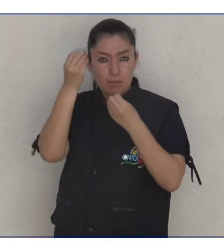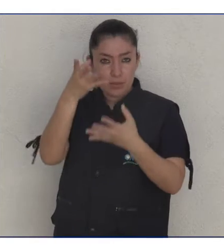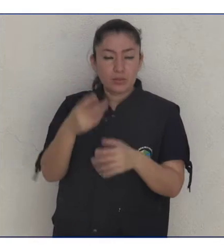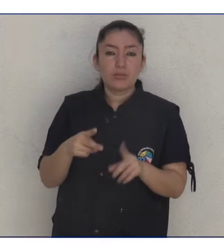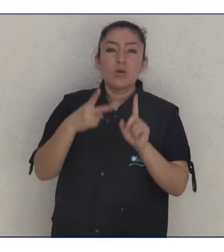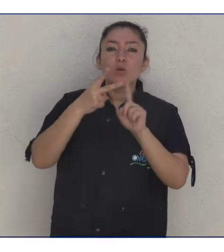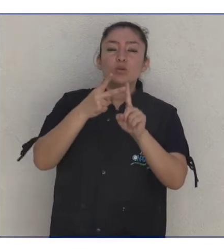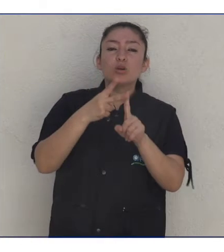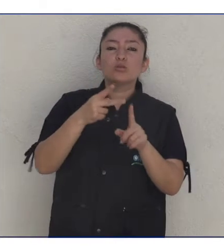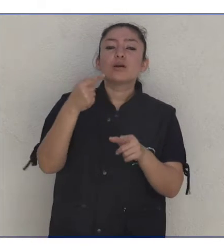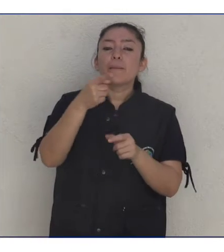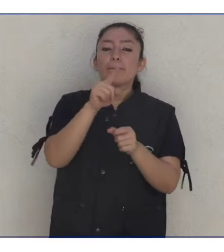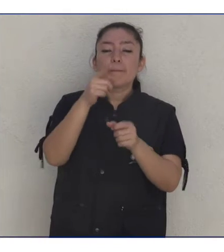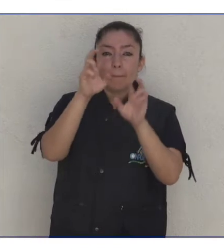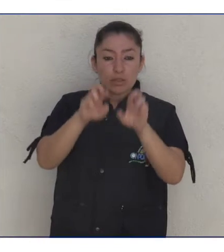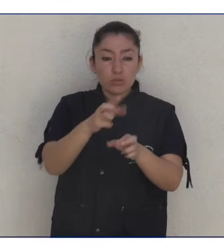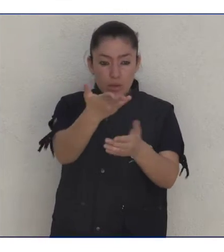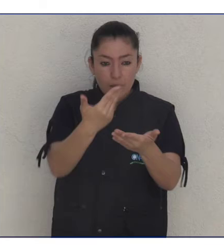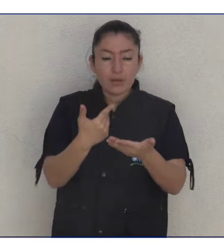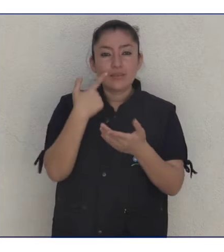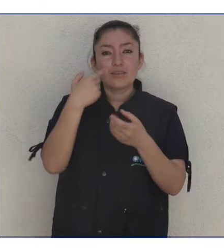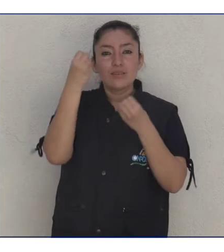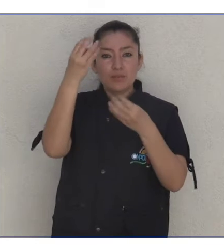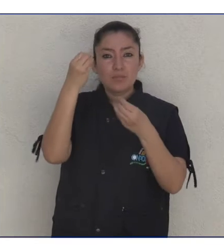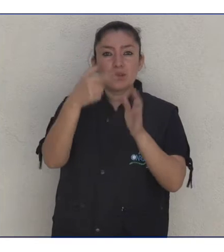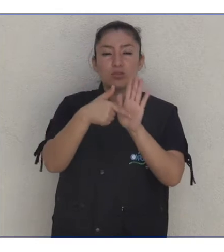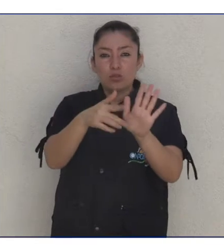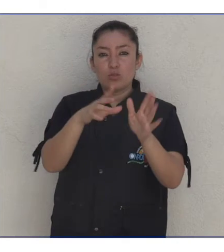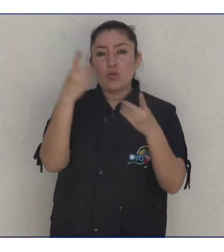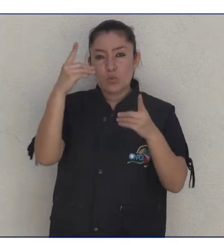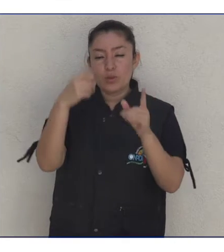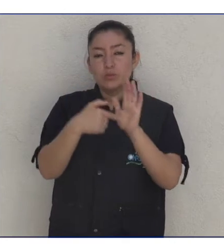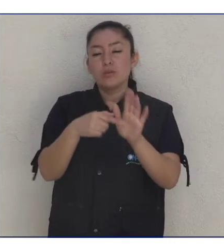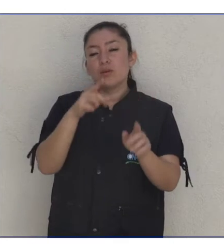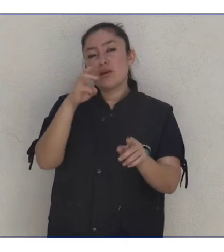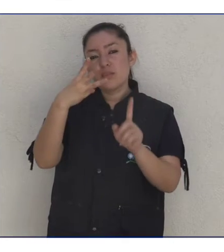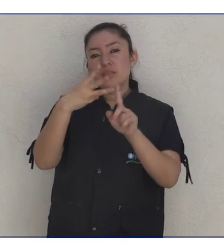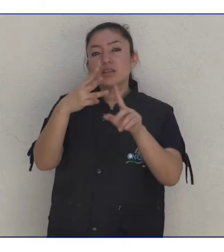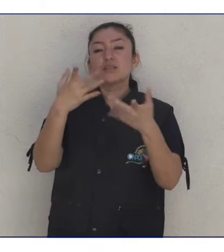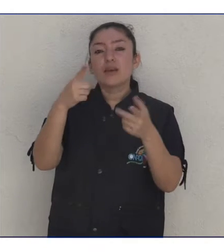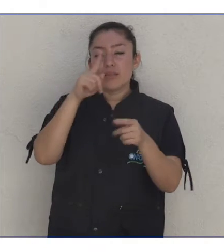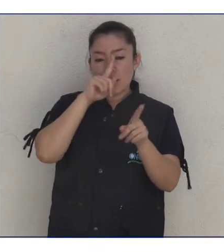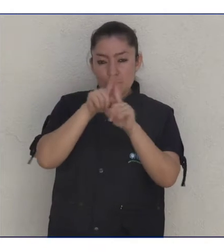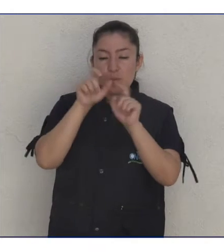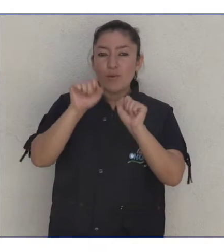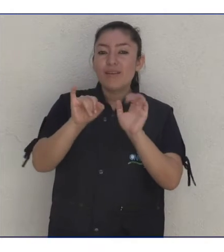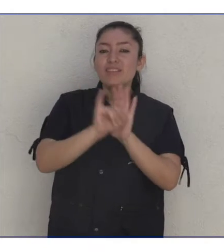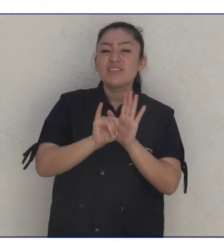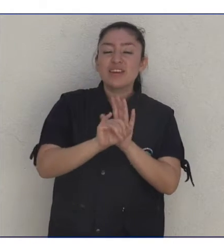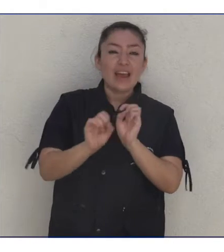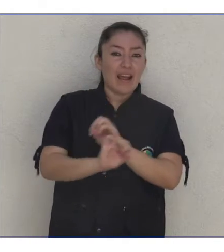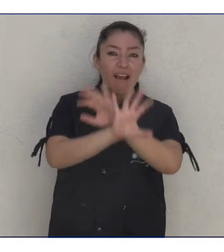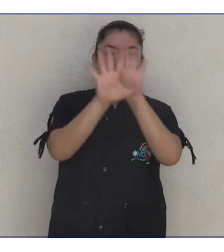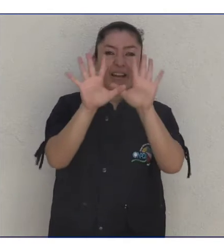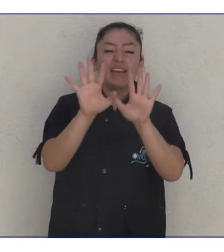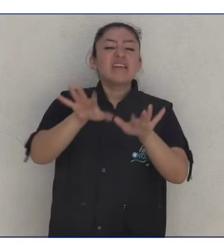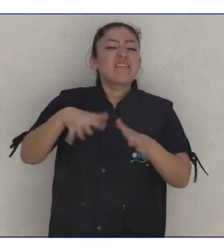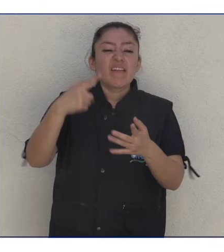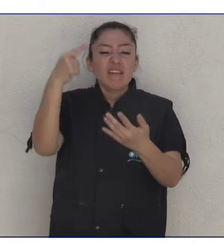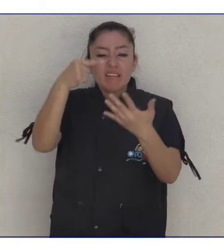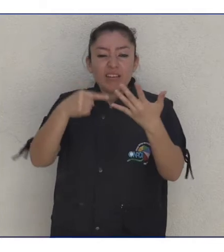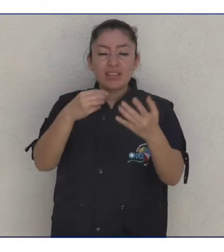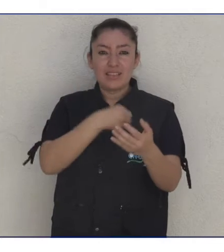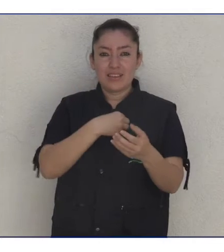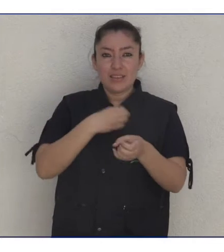2. Identificación del solicitante. Y 3. Identificación clara y precisa de la información que se solicita.